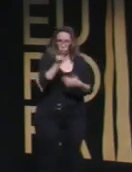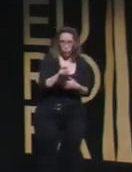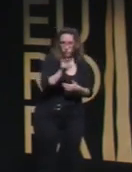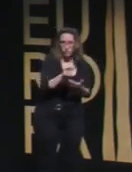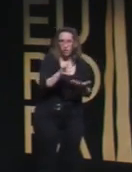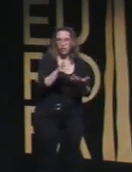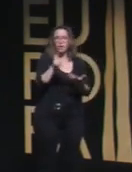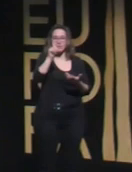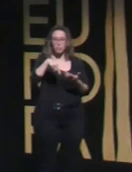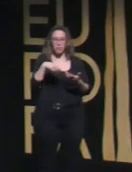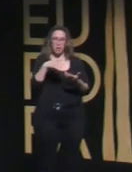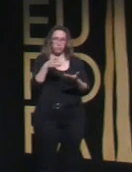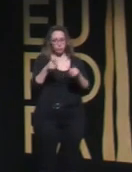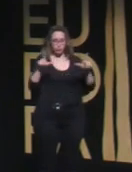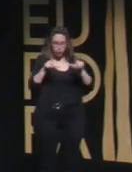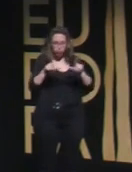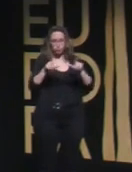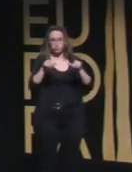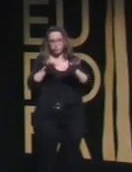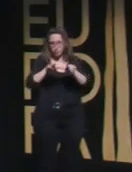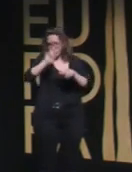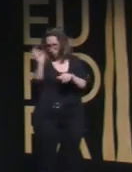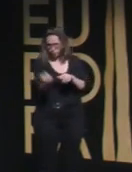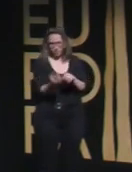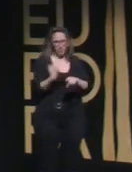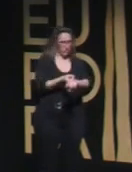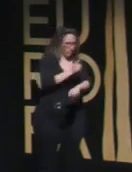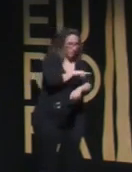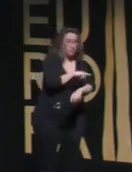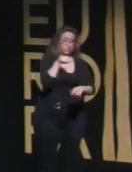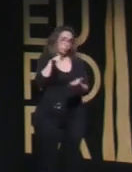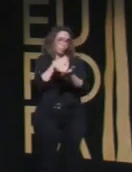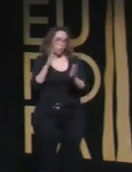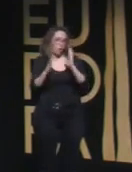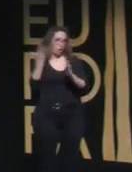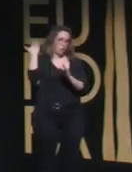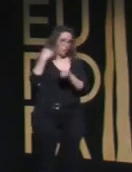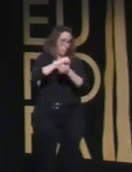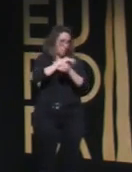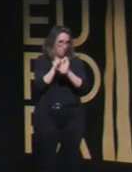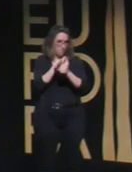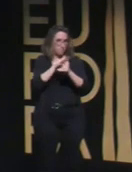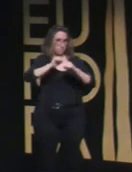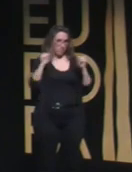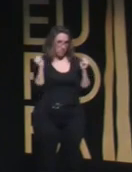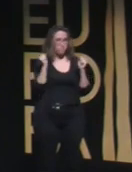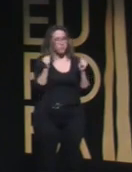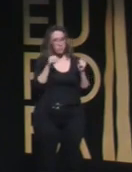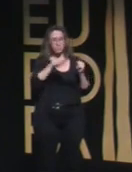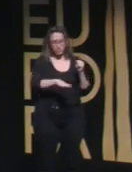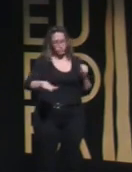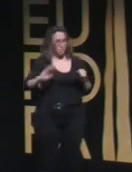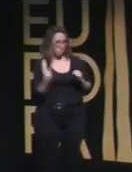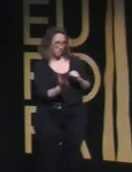las pantallas, bueno, son cosas que hemos vivido en pandemia y que han afectado a los chiquis de la casa. Hay datos,